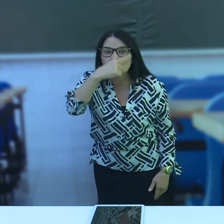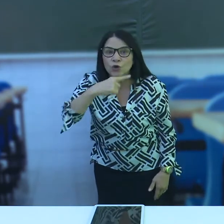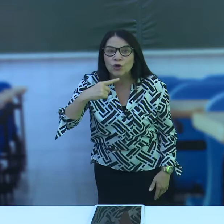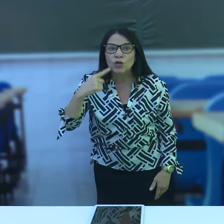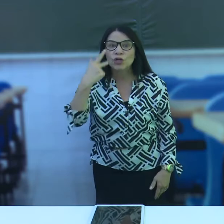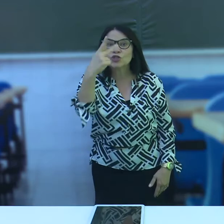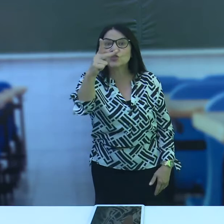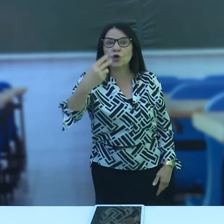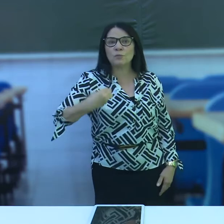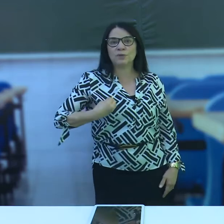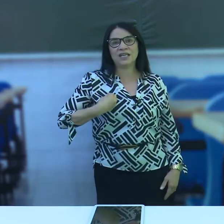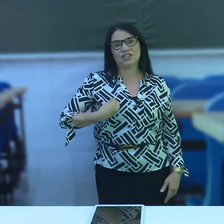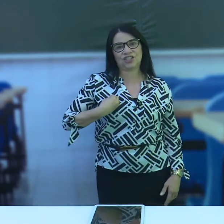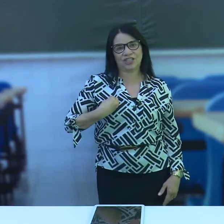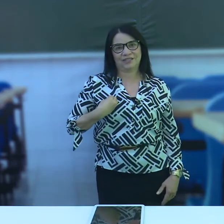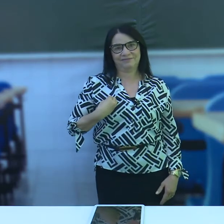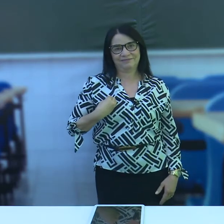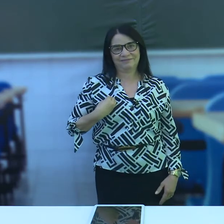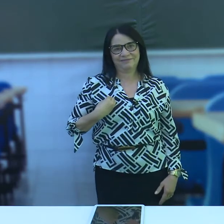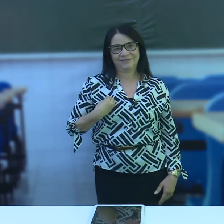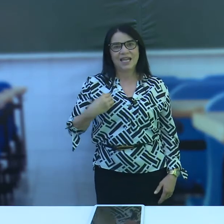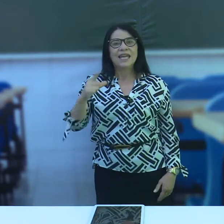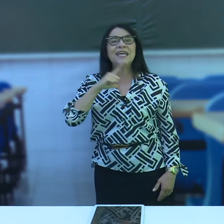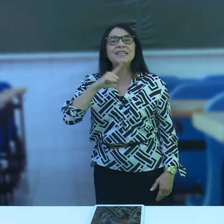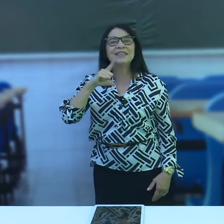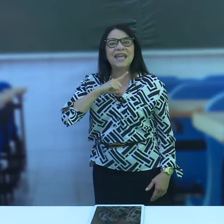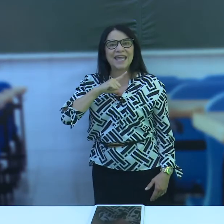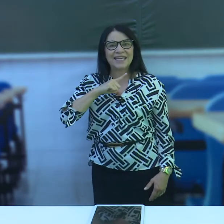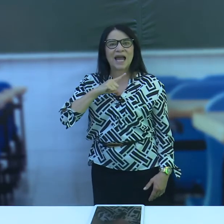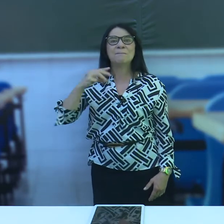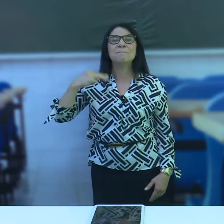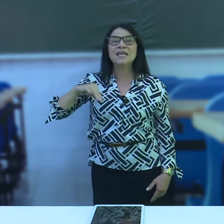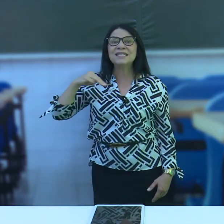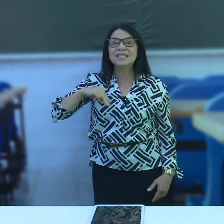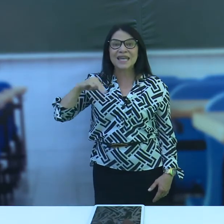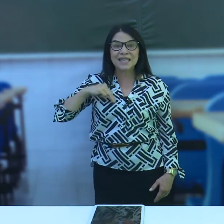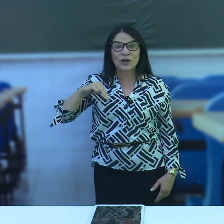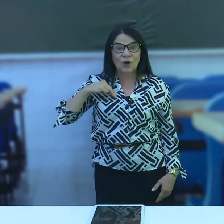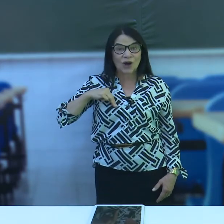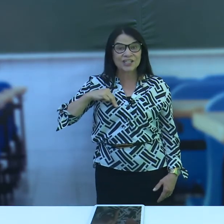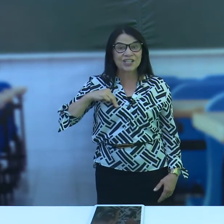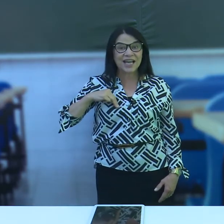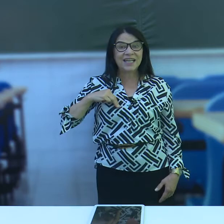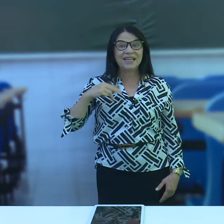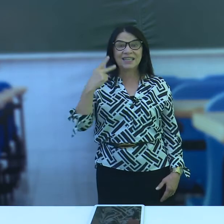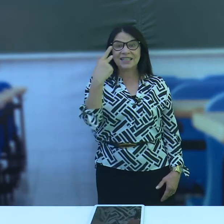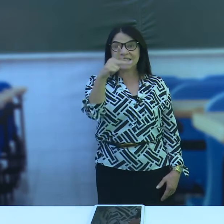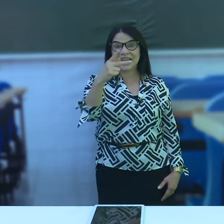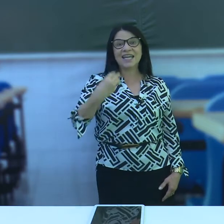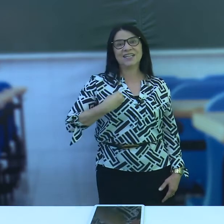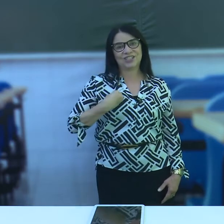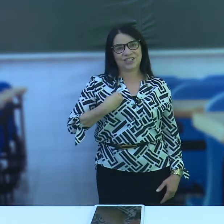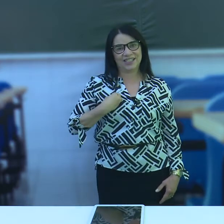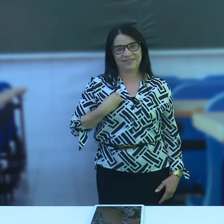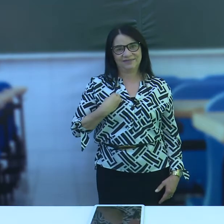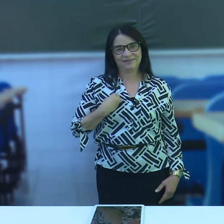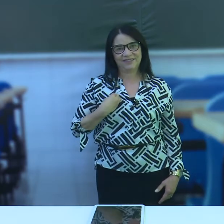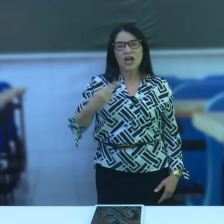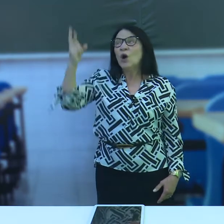rosto sobre ti e tenha misericórdia de ti.